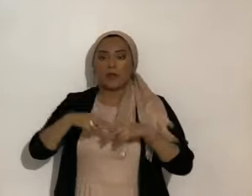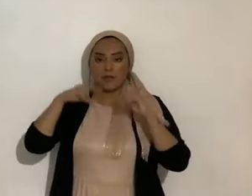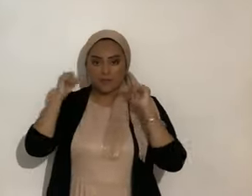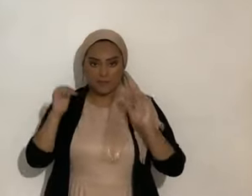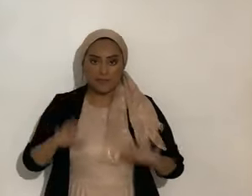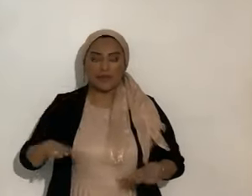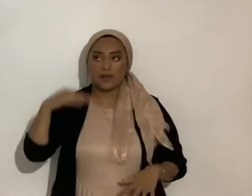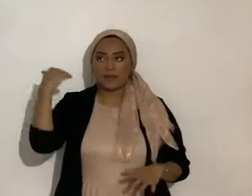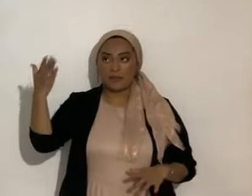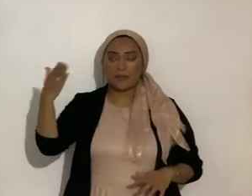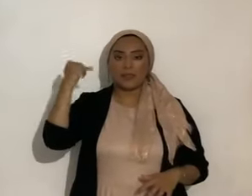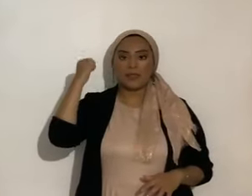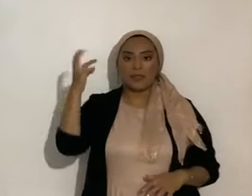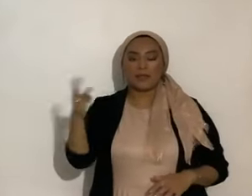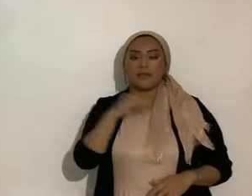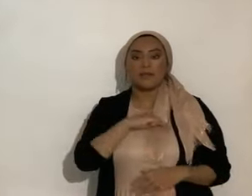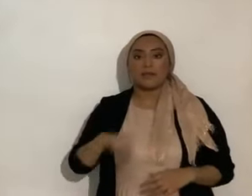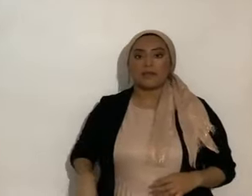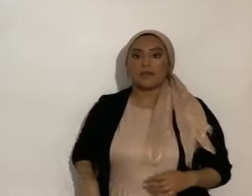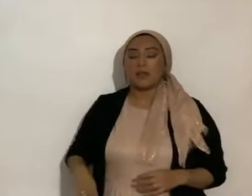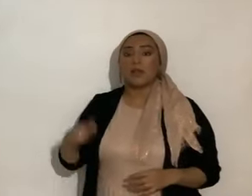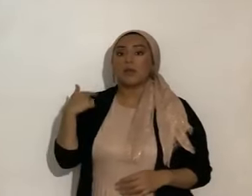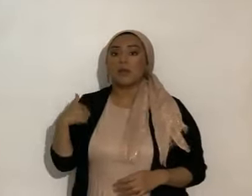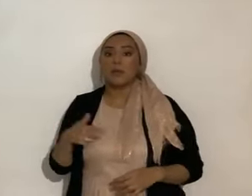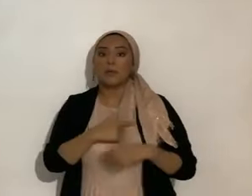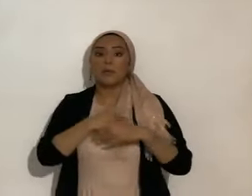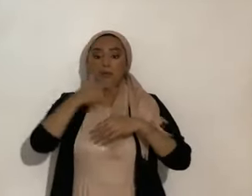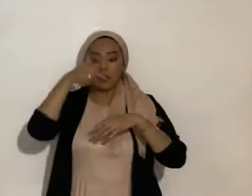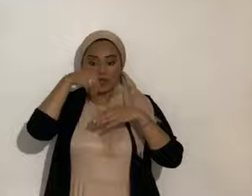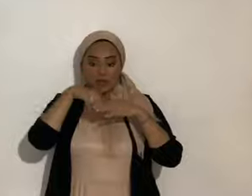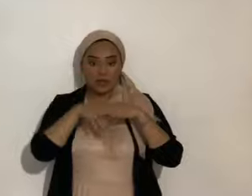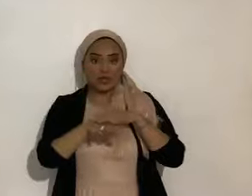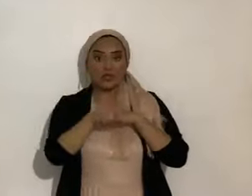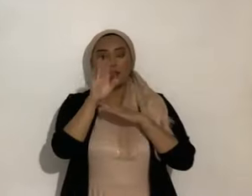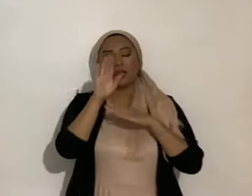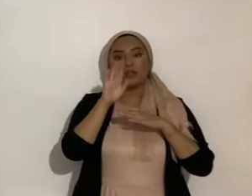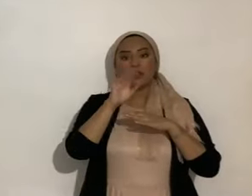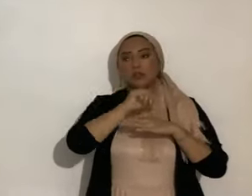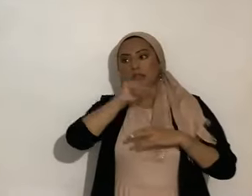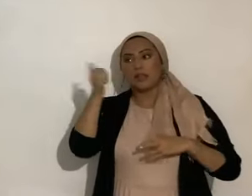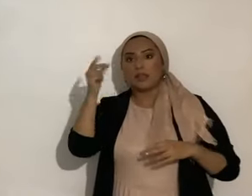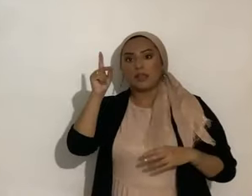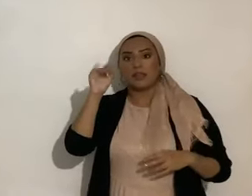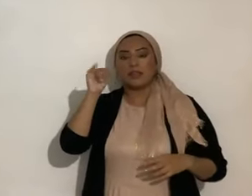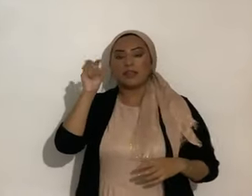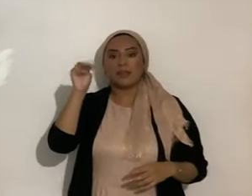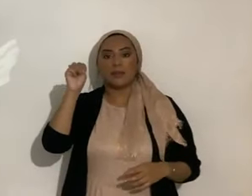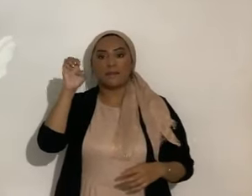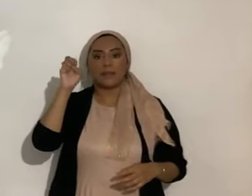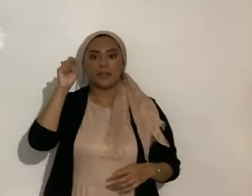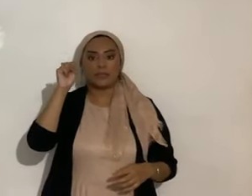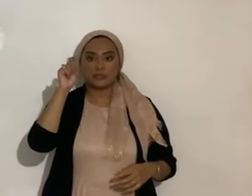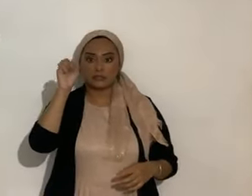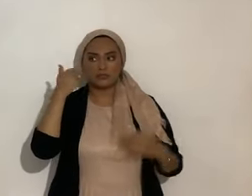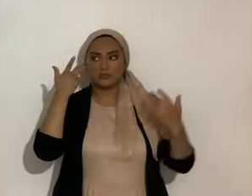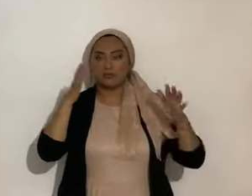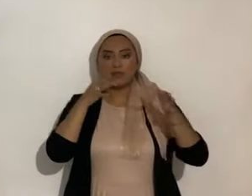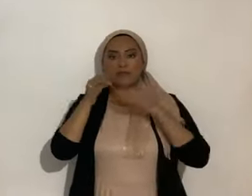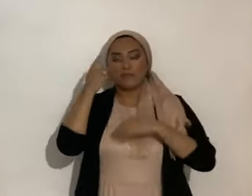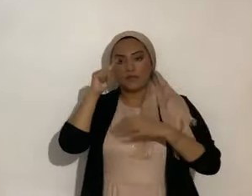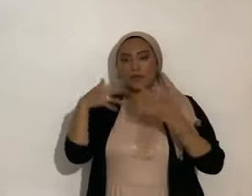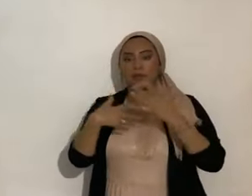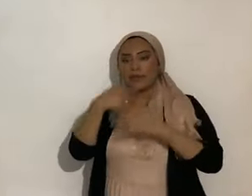Yahshua HaMashiach, entonces estamos atravesando a otra dimensión. Eso ya lo había explicado para